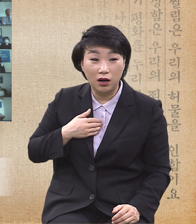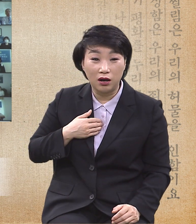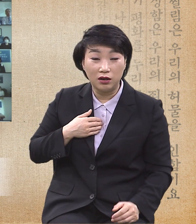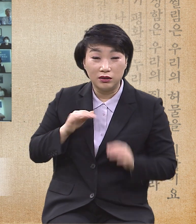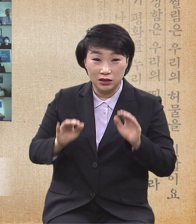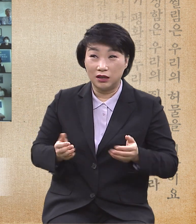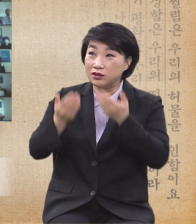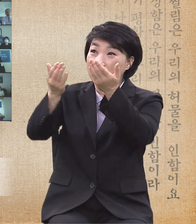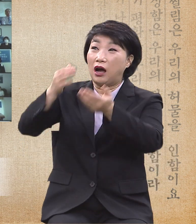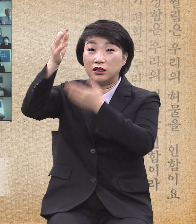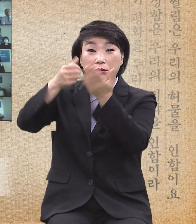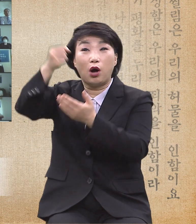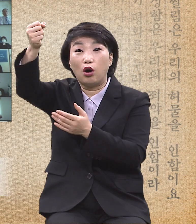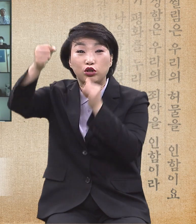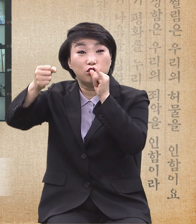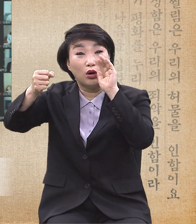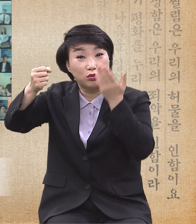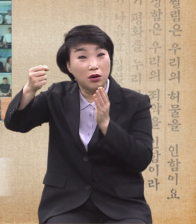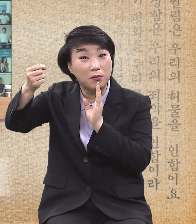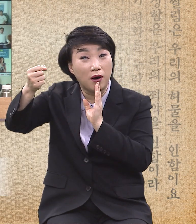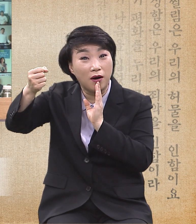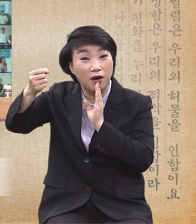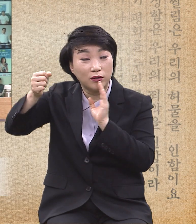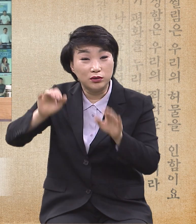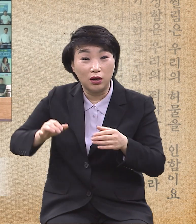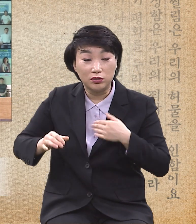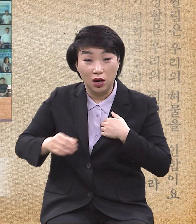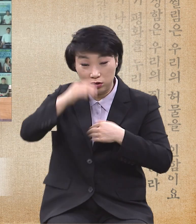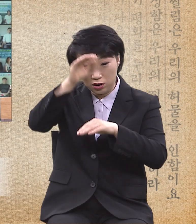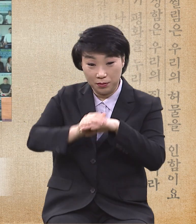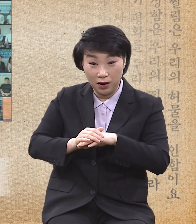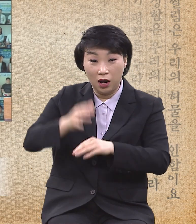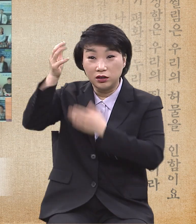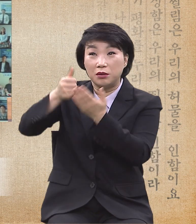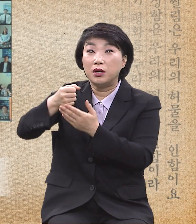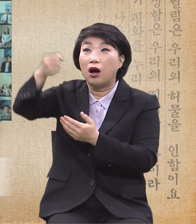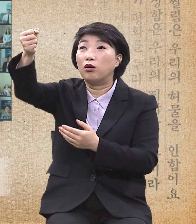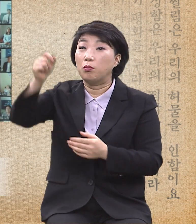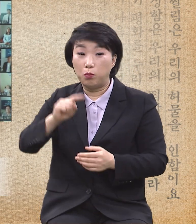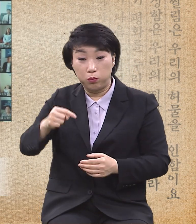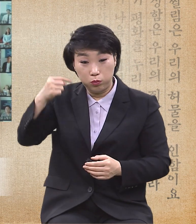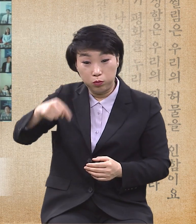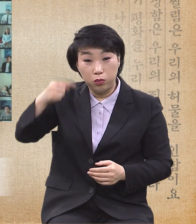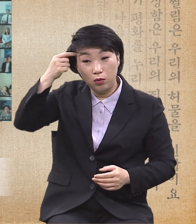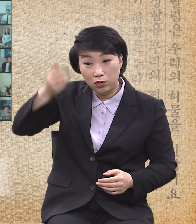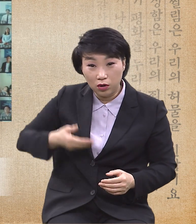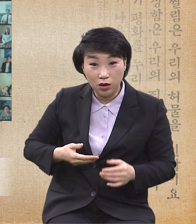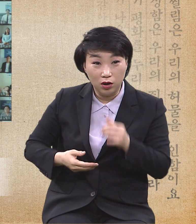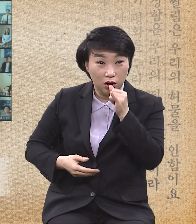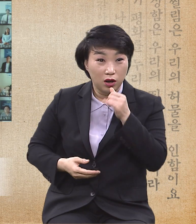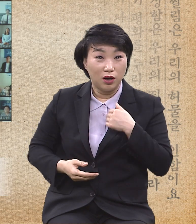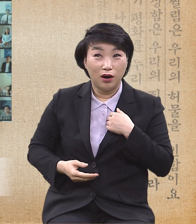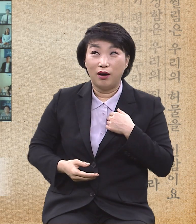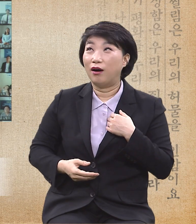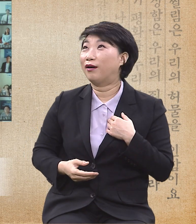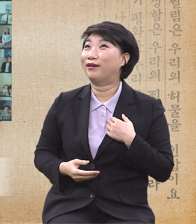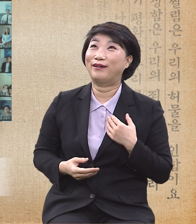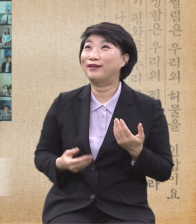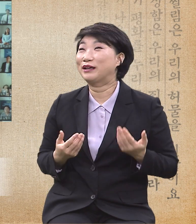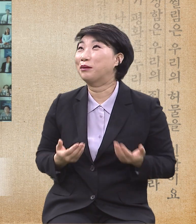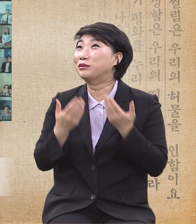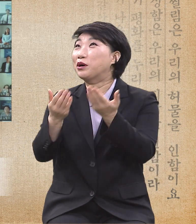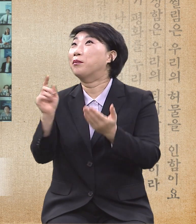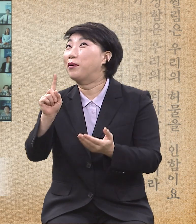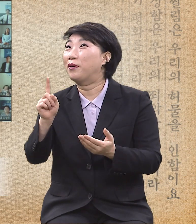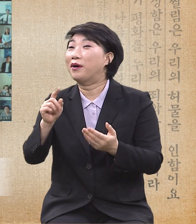드렸으면 하나님이 받은 것이 있어야 될 텐데 네 예배에 하나님이 뭘 받으셨느냐? 나는 뭘